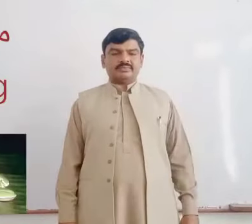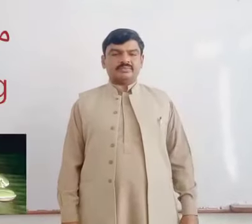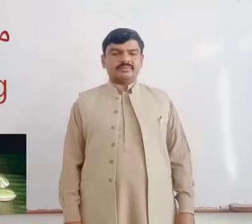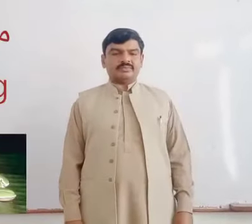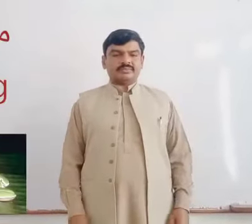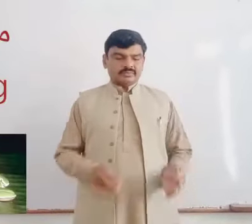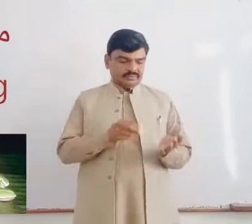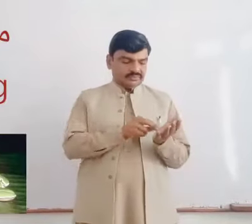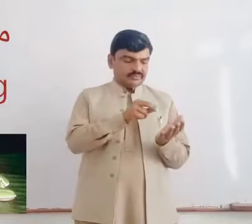मेंढक,